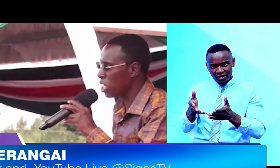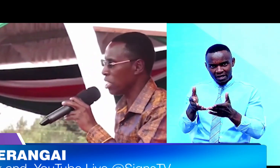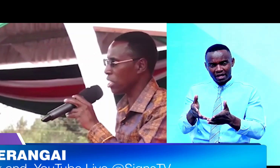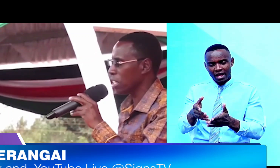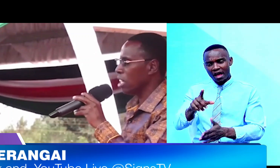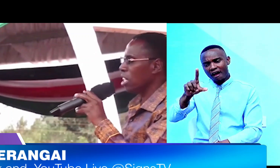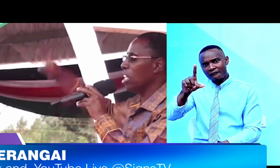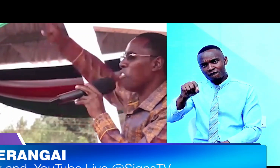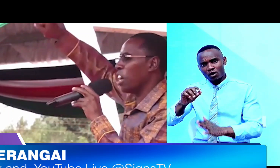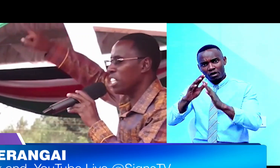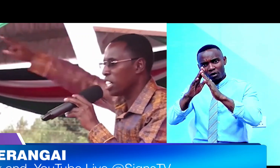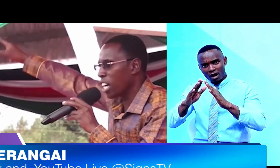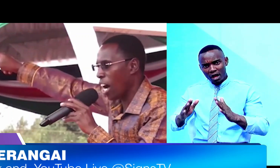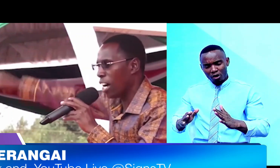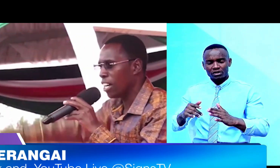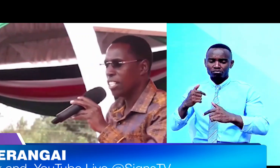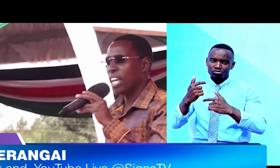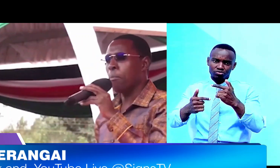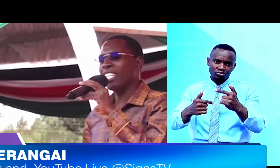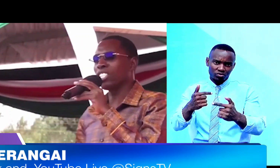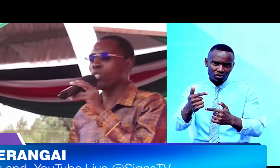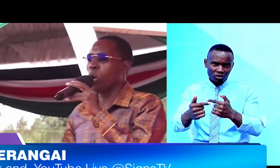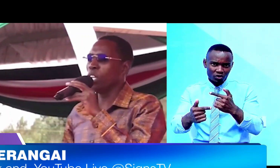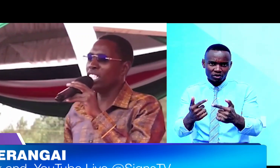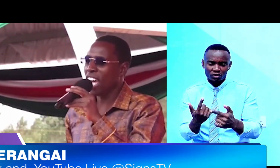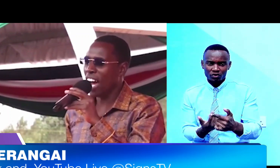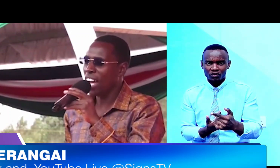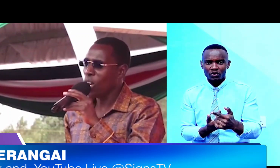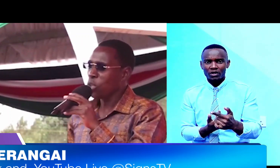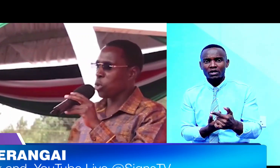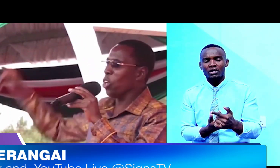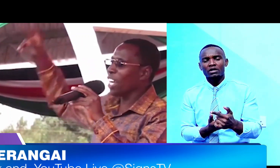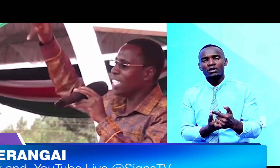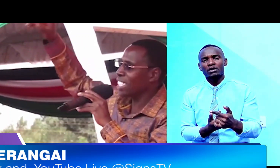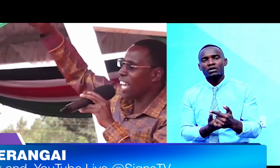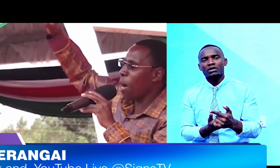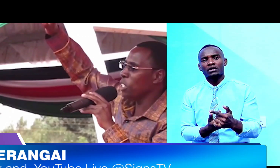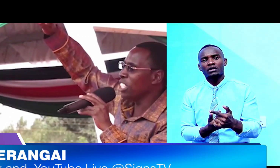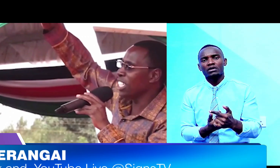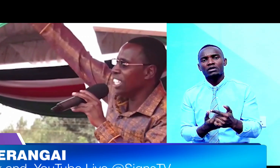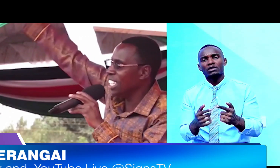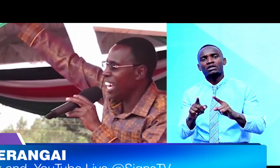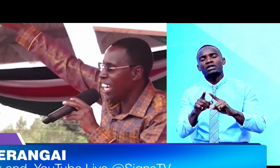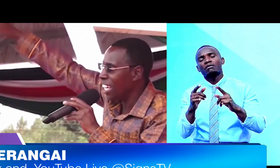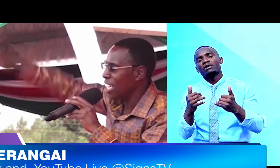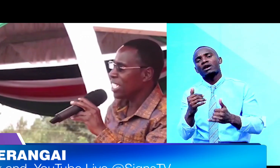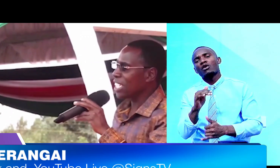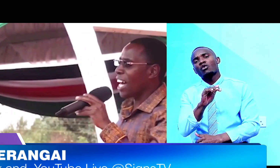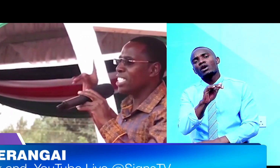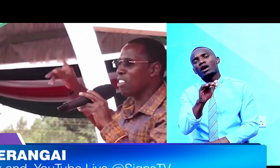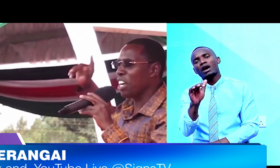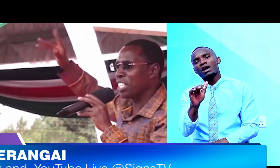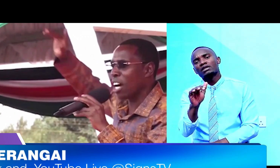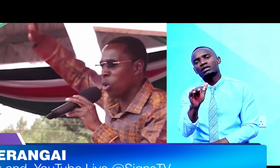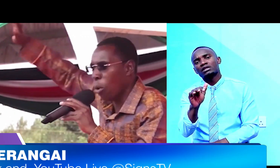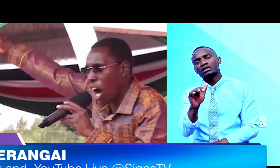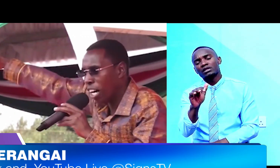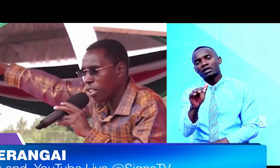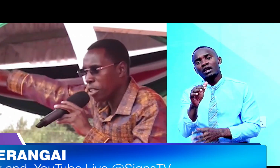housing inafanyika, na basi tunauliza tukiongeza tamu nyingine si kazi itafanyika kubwa?